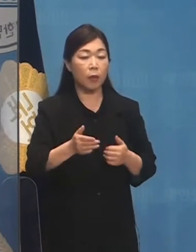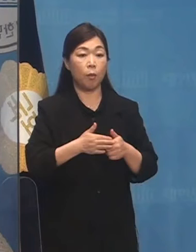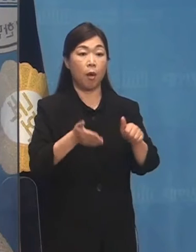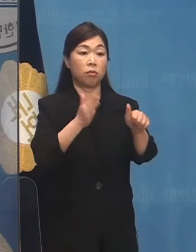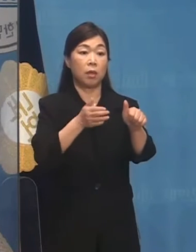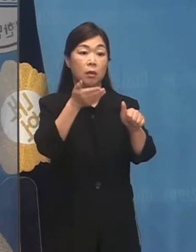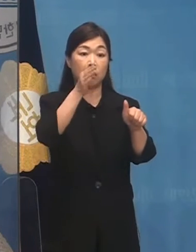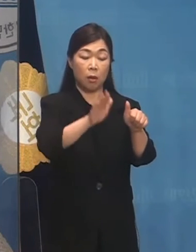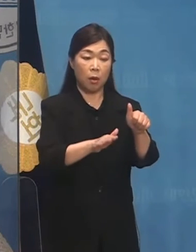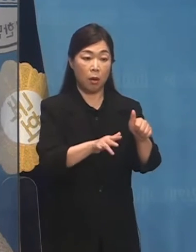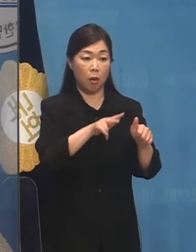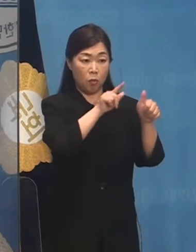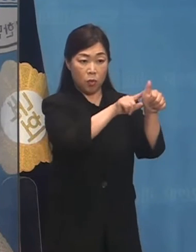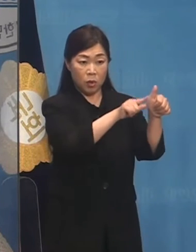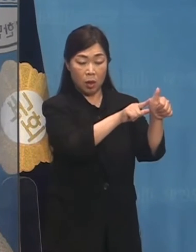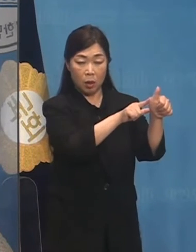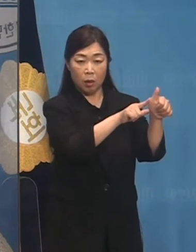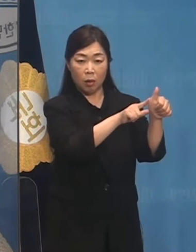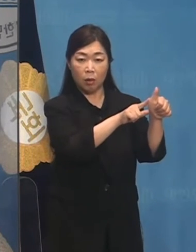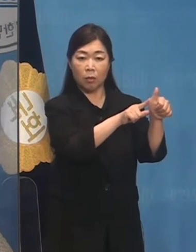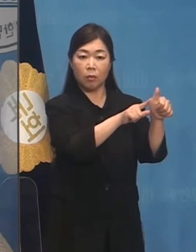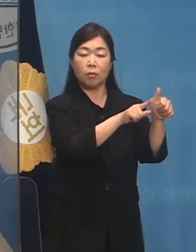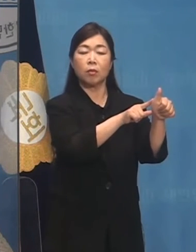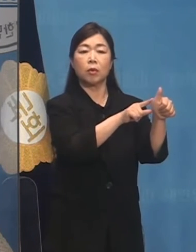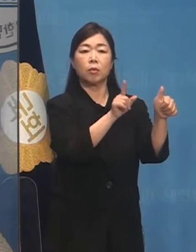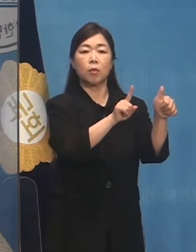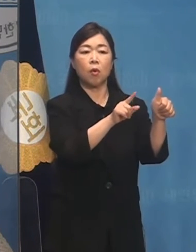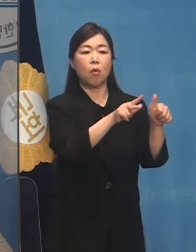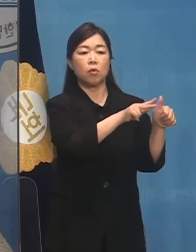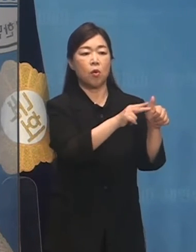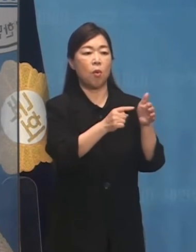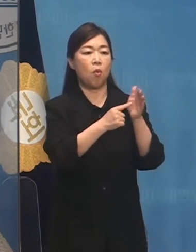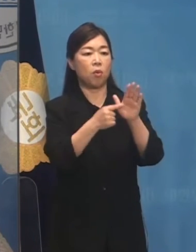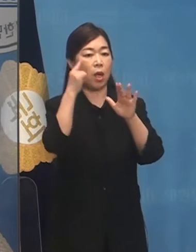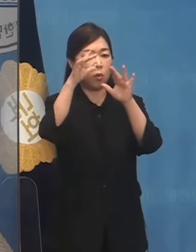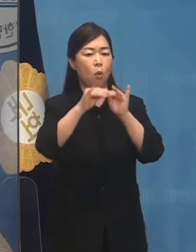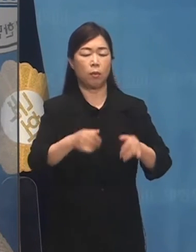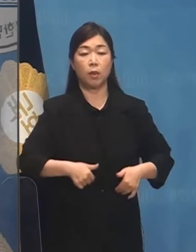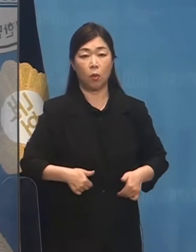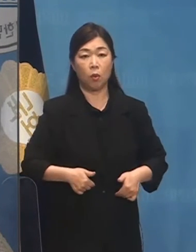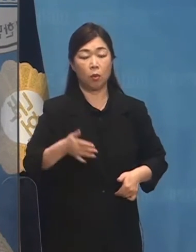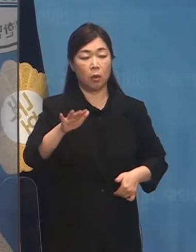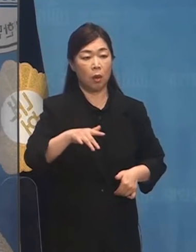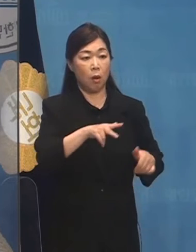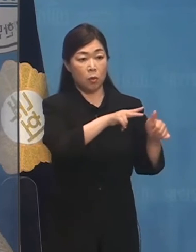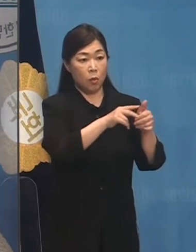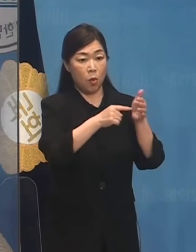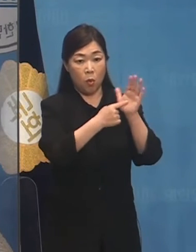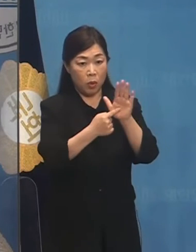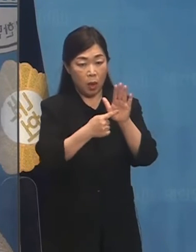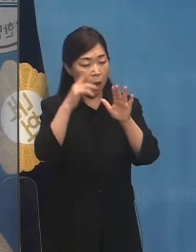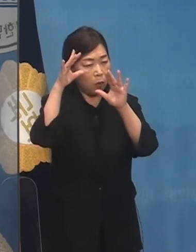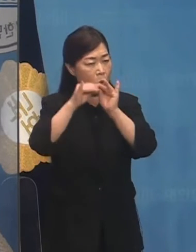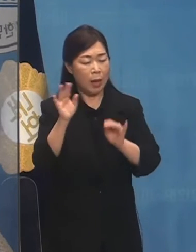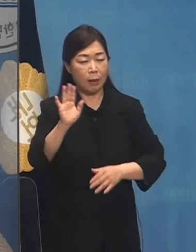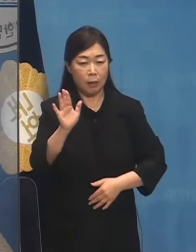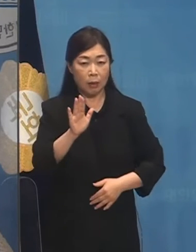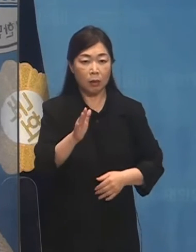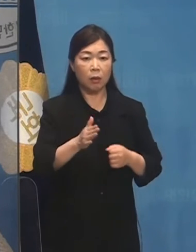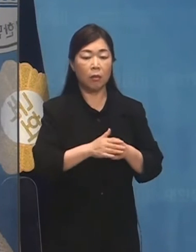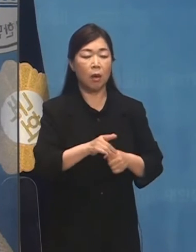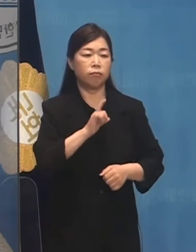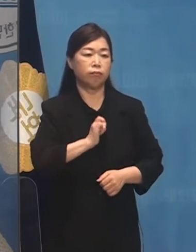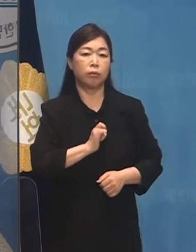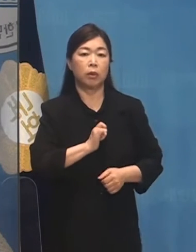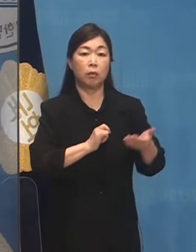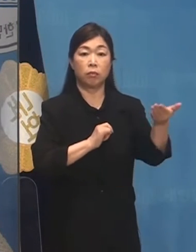이게 후보자가 그 정보공개를 동의를 해야 됩니다. 근데 이것도 미동의로 주지를